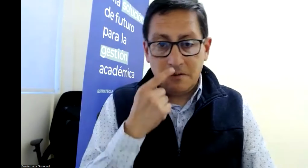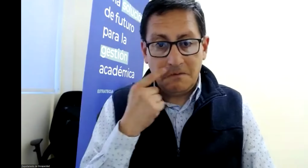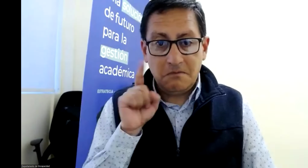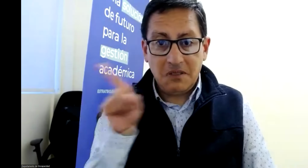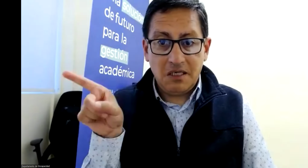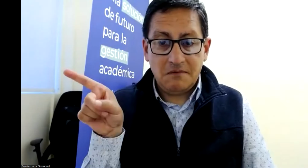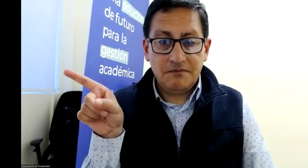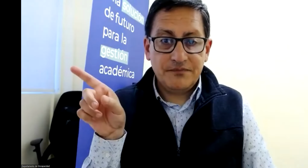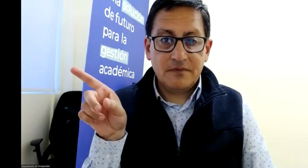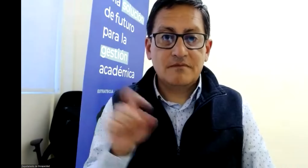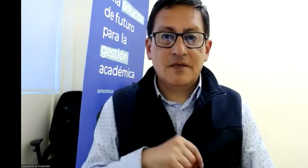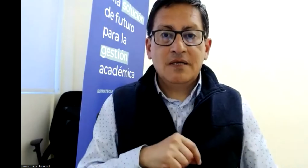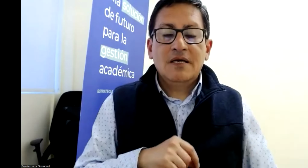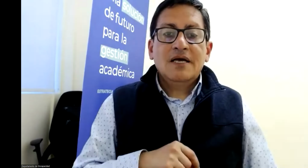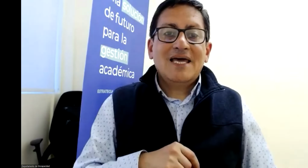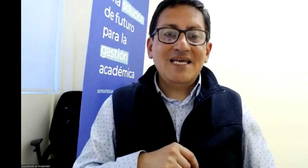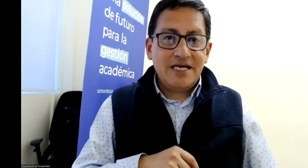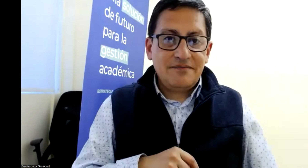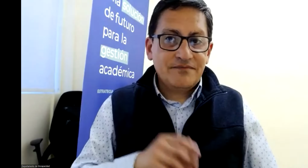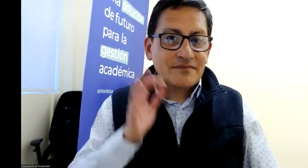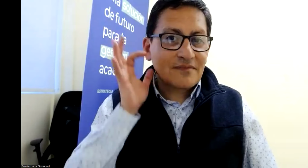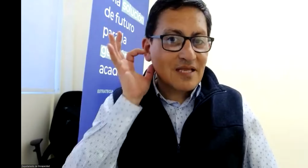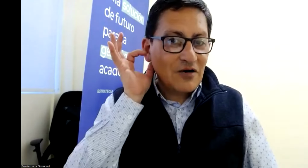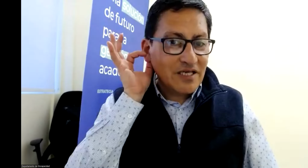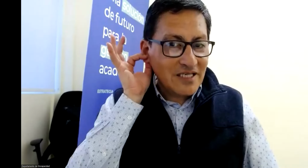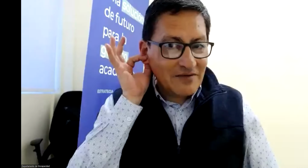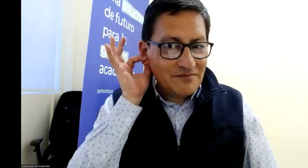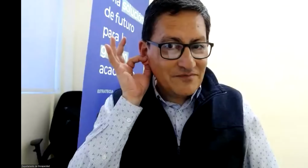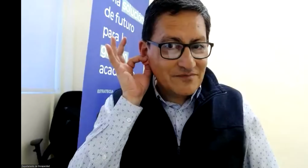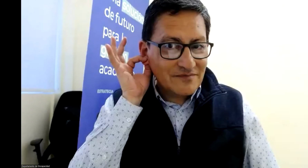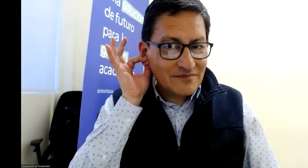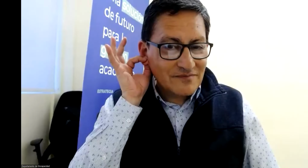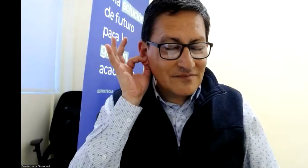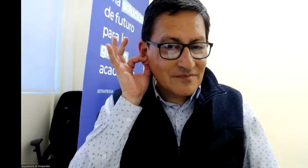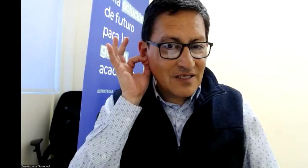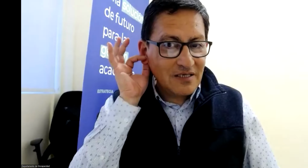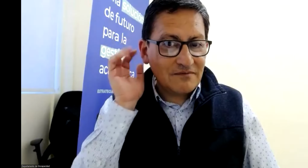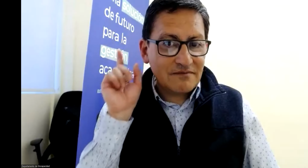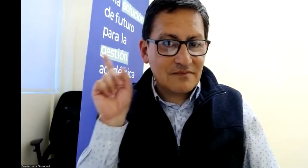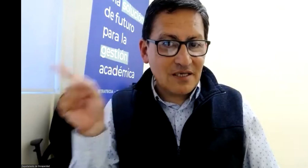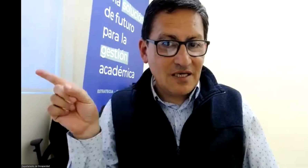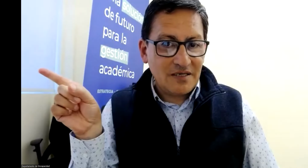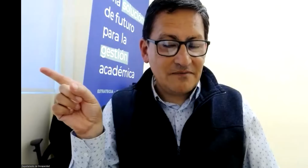¿cierto? él ella la orejita y ella